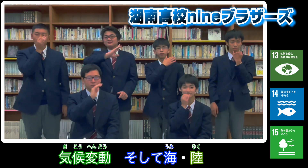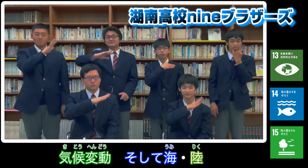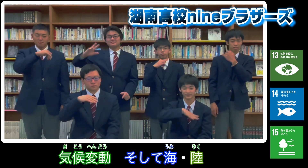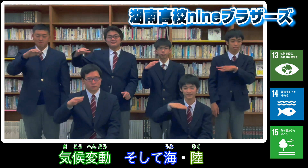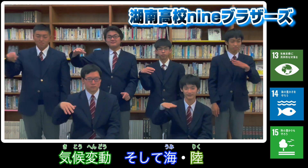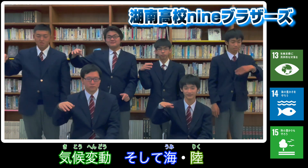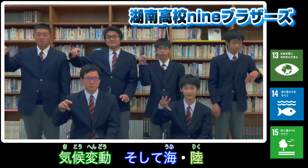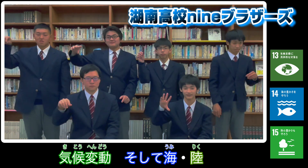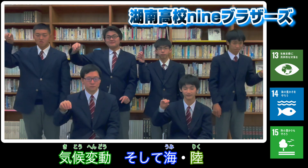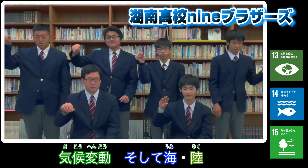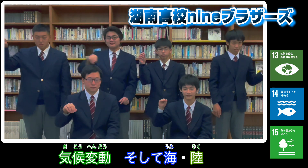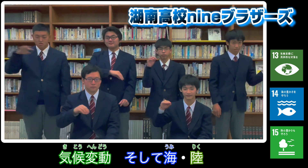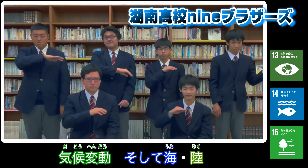海陸